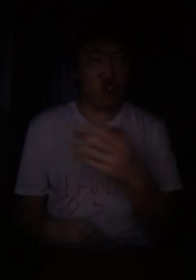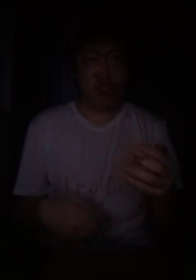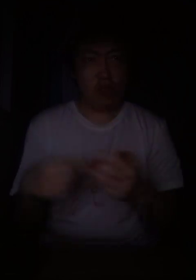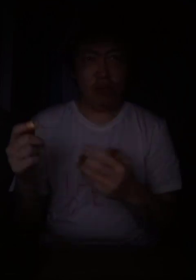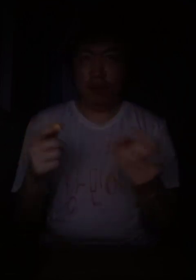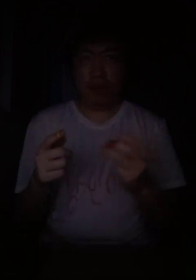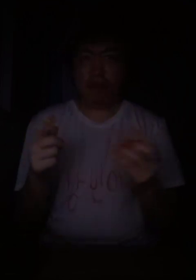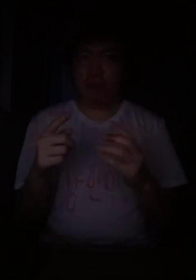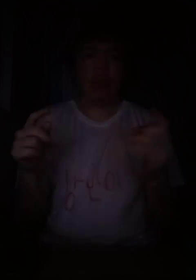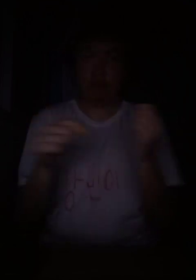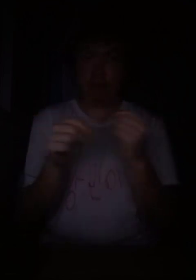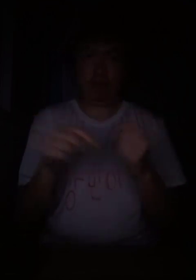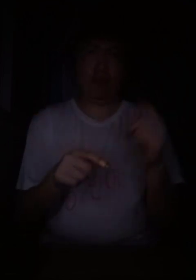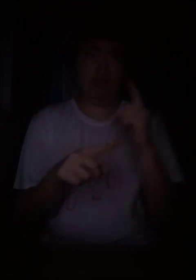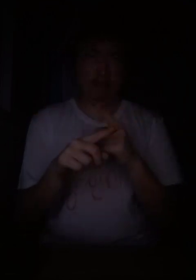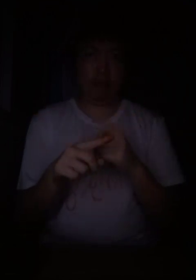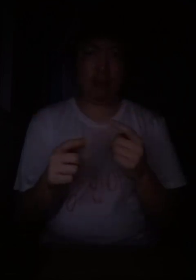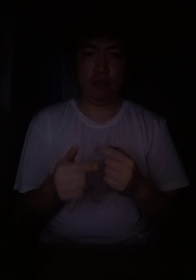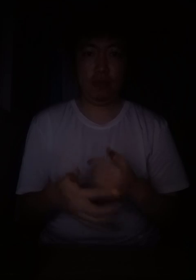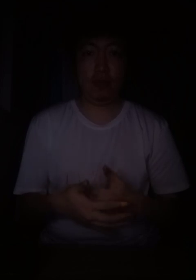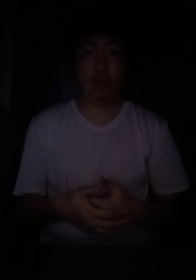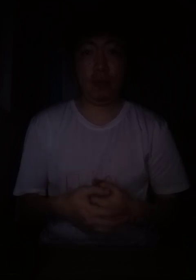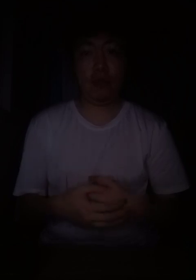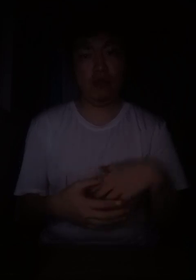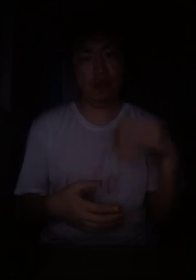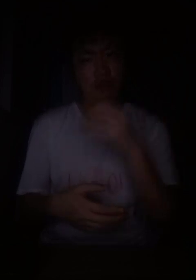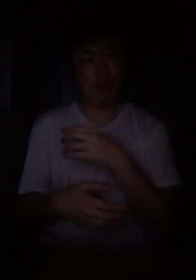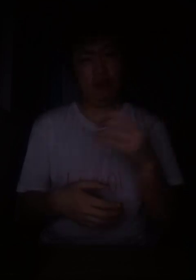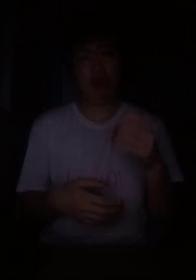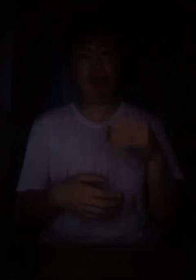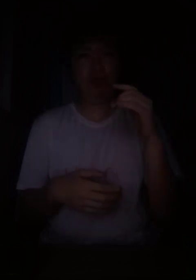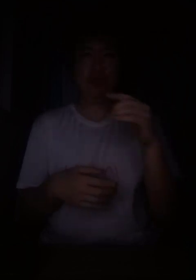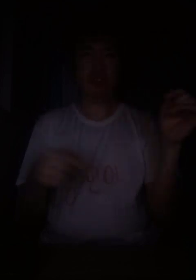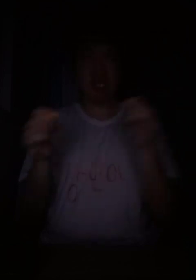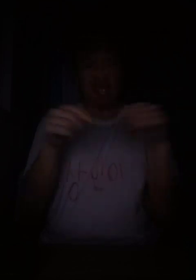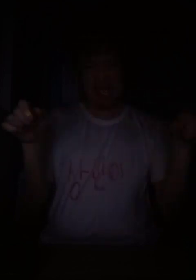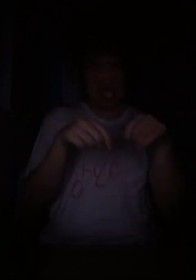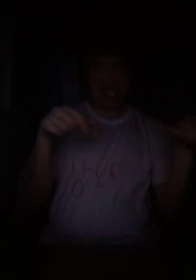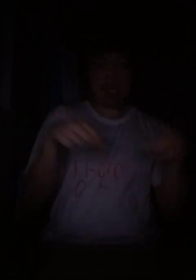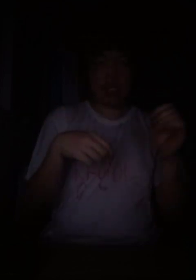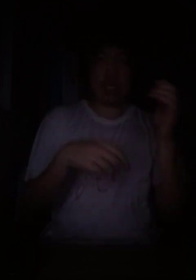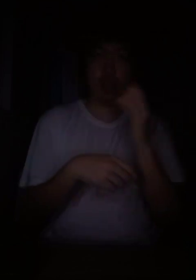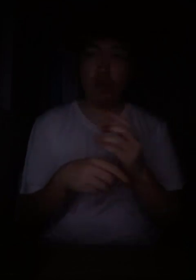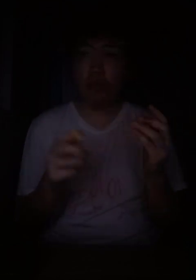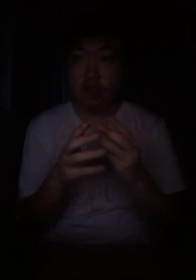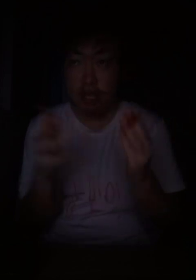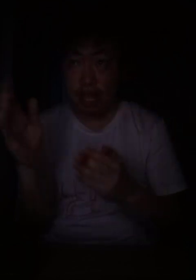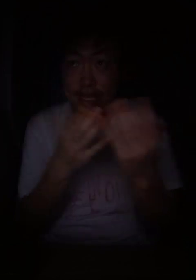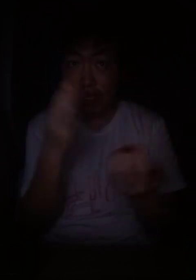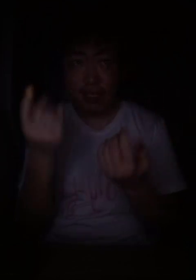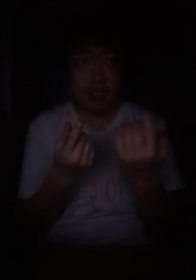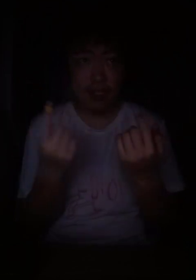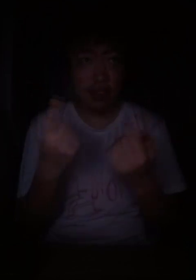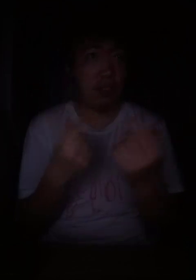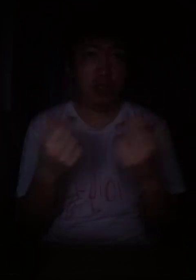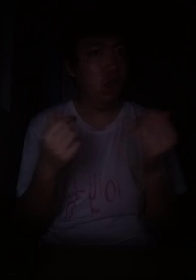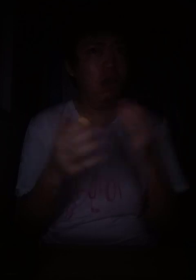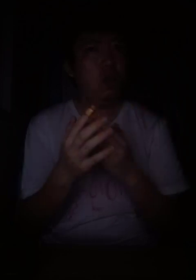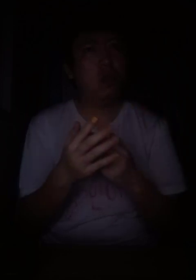것들을 동물학대로 처벌하진 않지만 네. 강제적으로 계속해서 괴롭혀가면서 달리고 싶지 않은데도 불구하고 계속 달려야 된다는